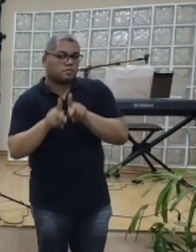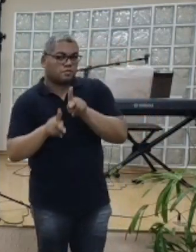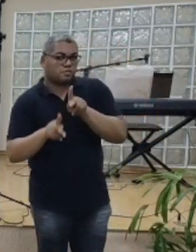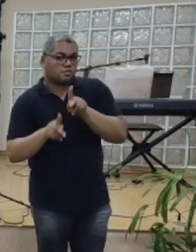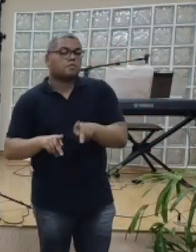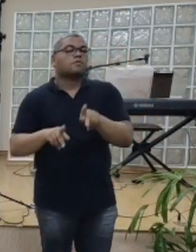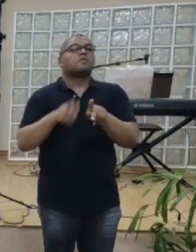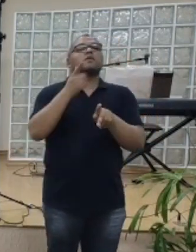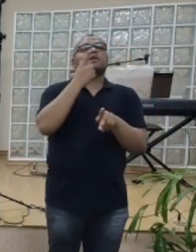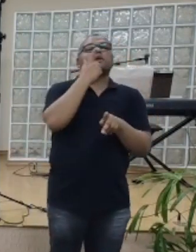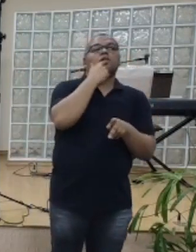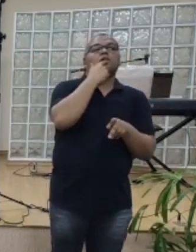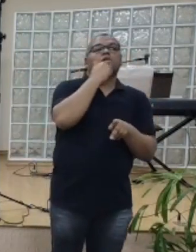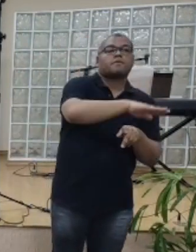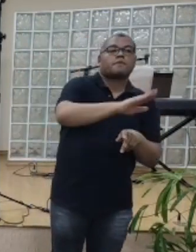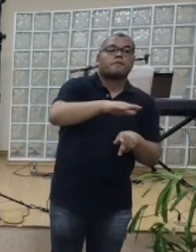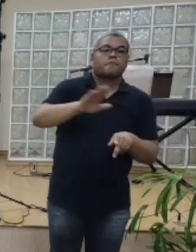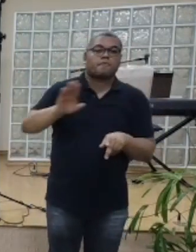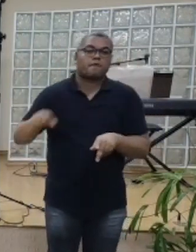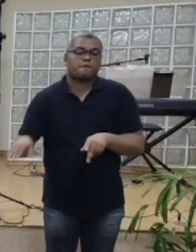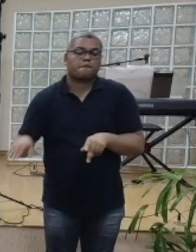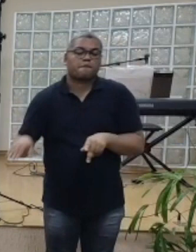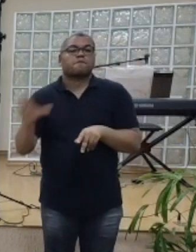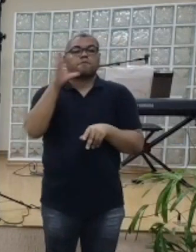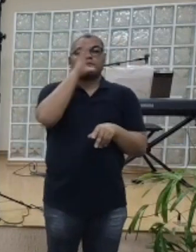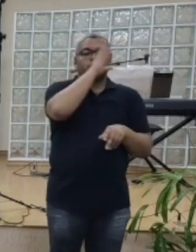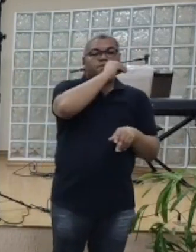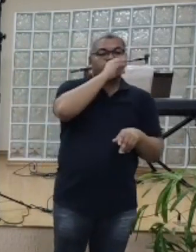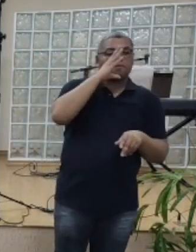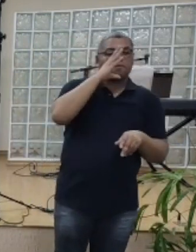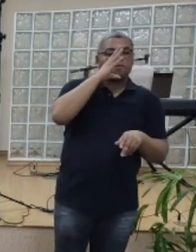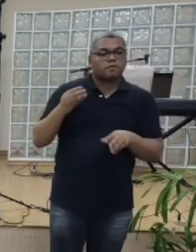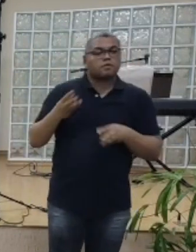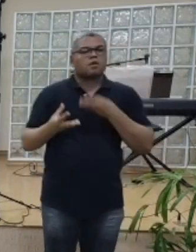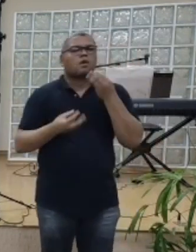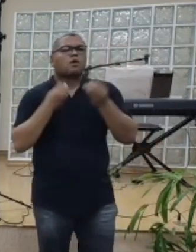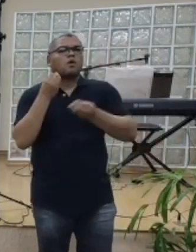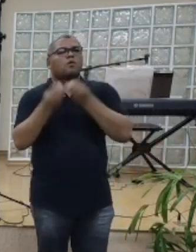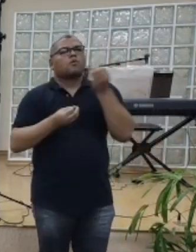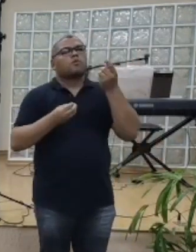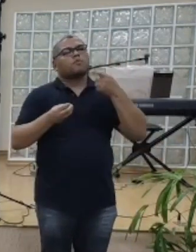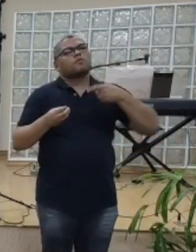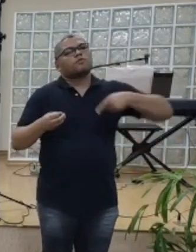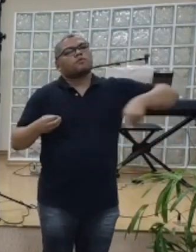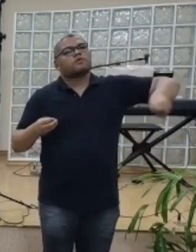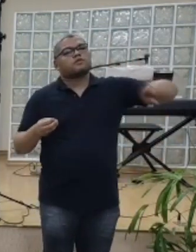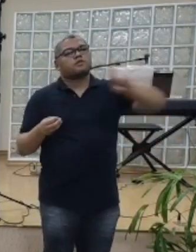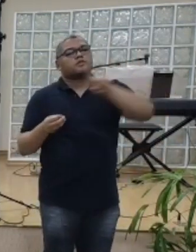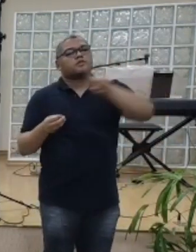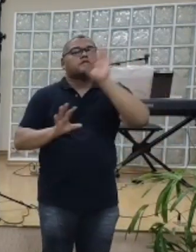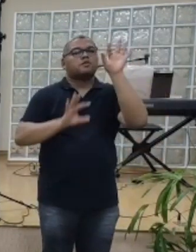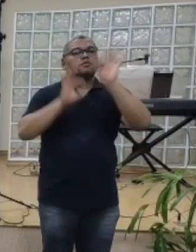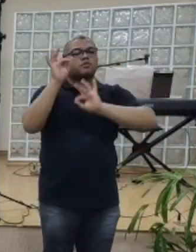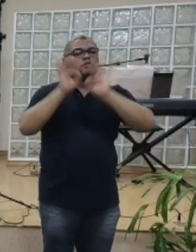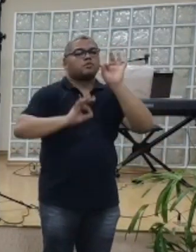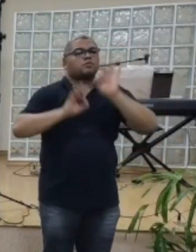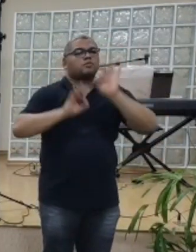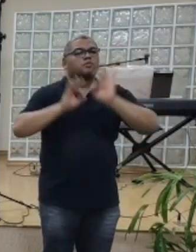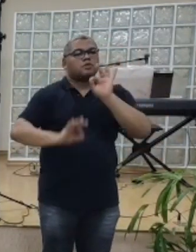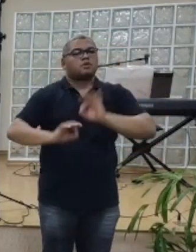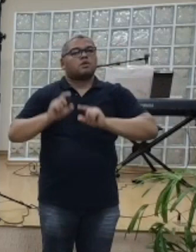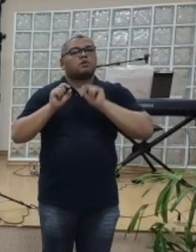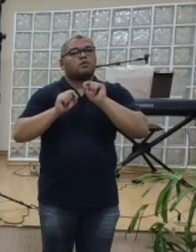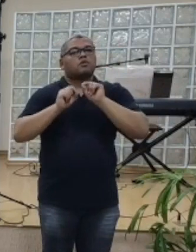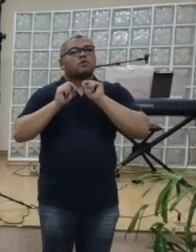precisam vir, se os adolescentes precisam vir, como é que vocês estão preparando aquilo que é